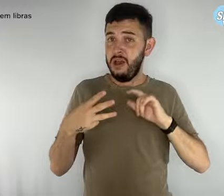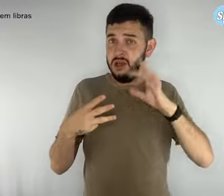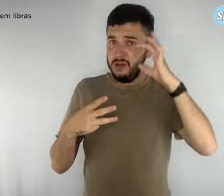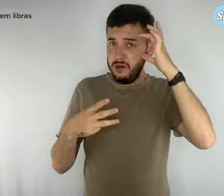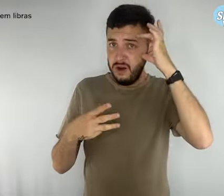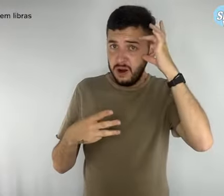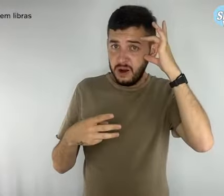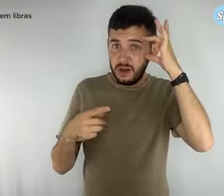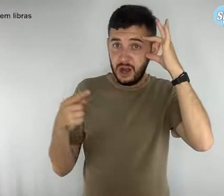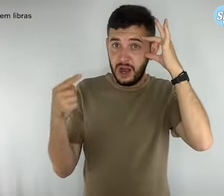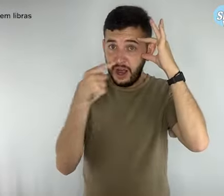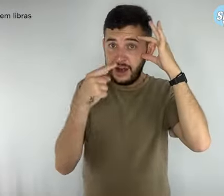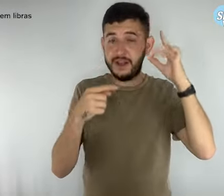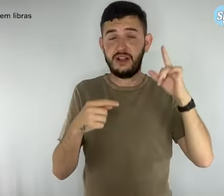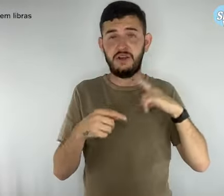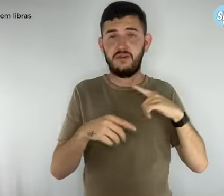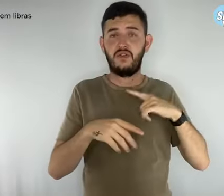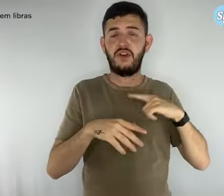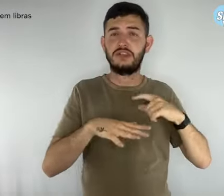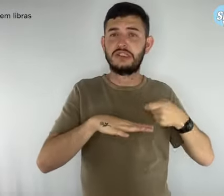torturada pelos militares do golpe de